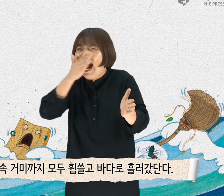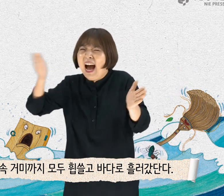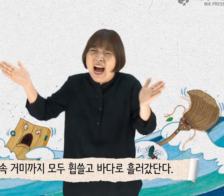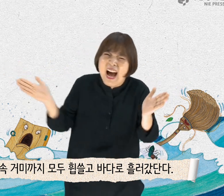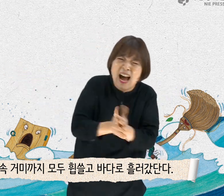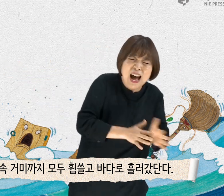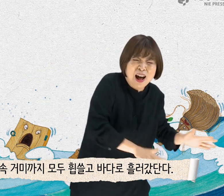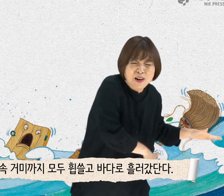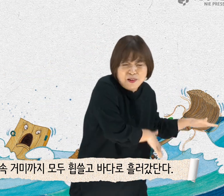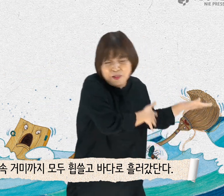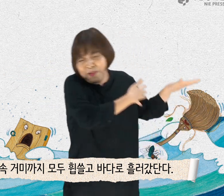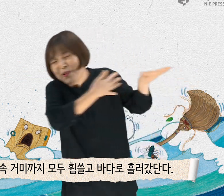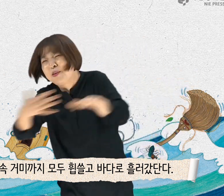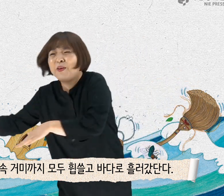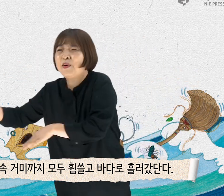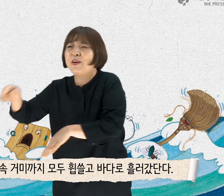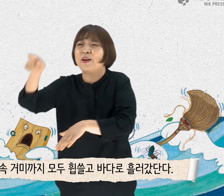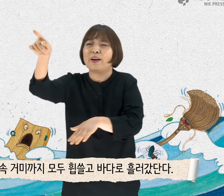흘러갔단다.